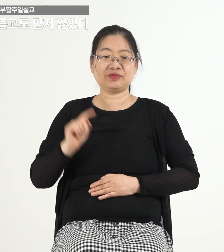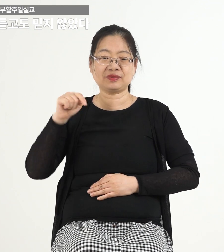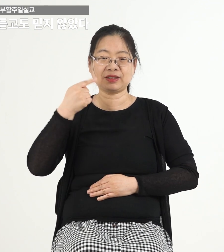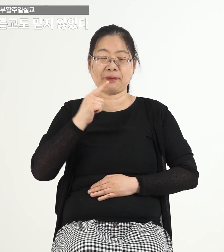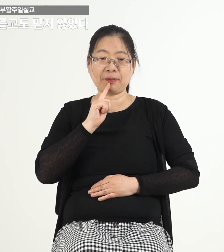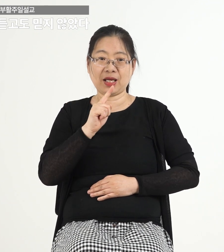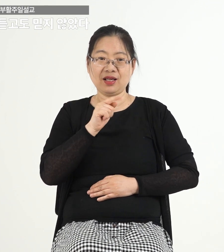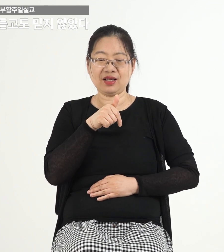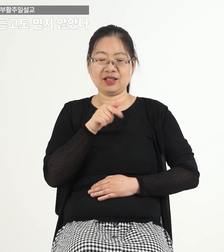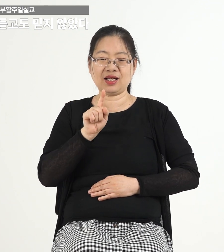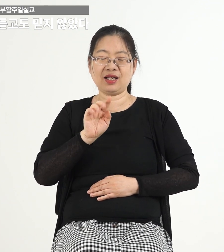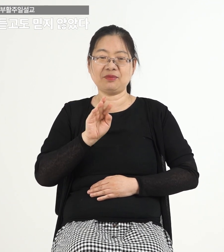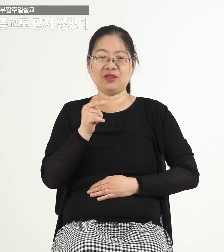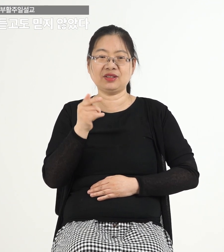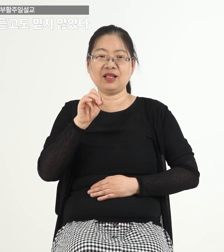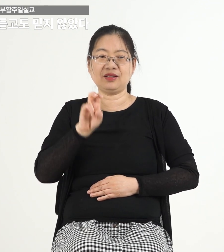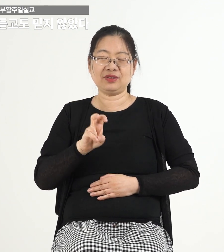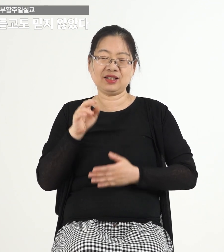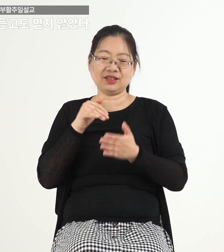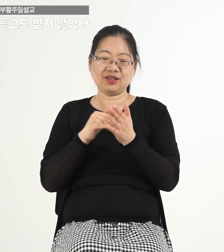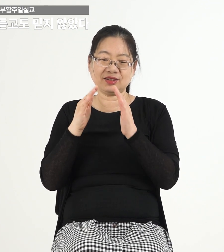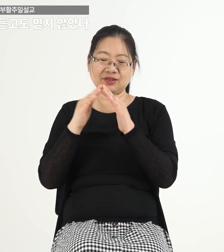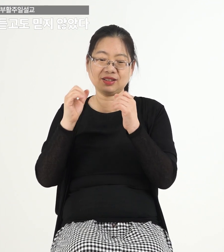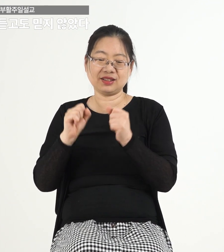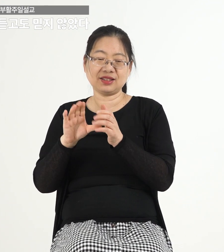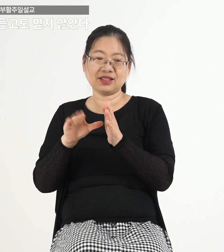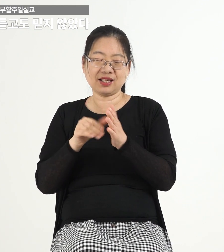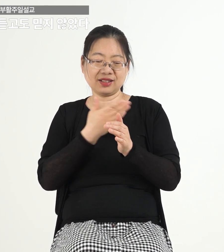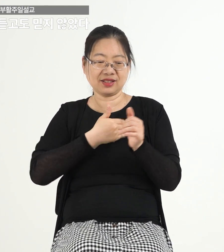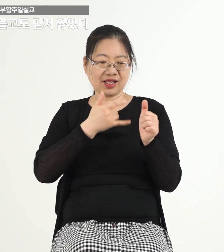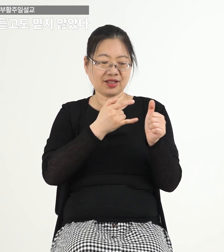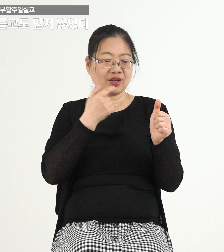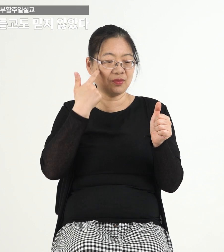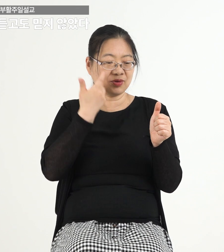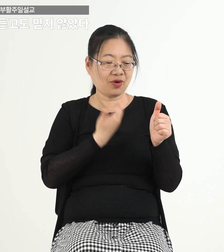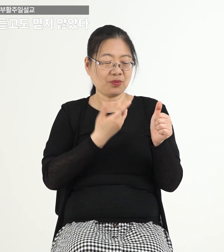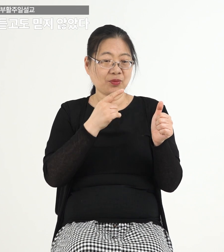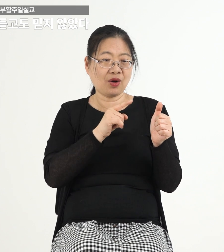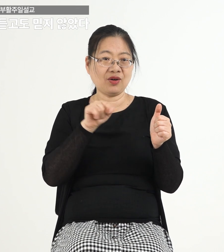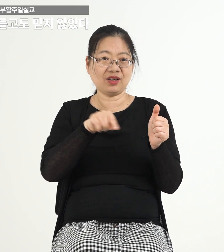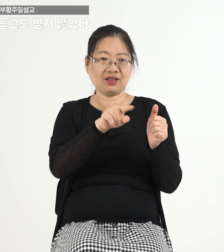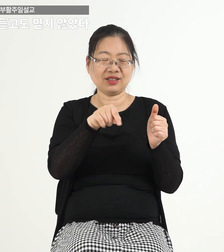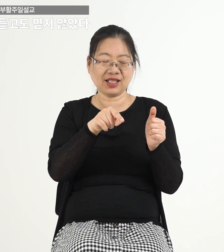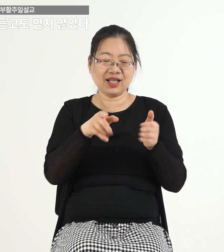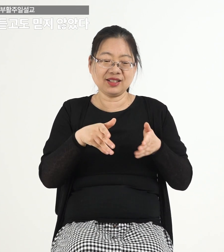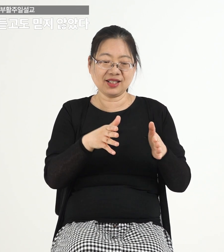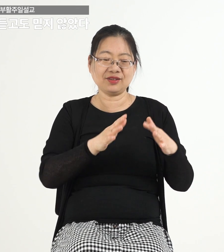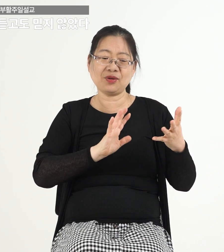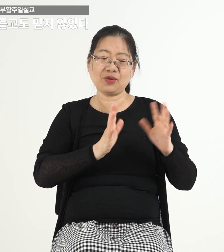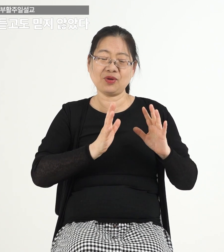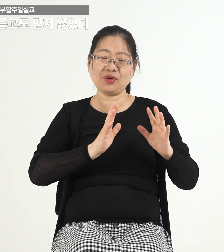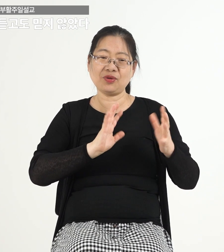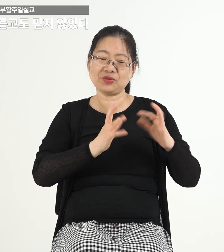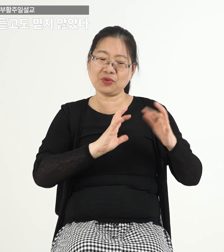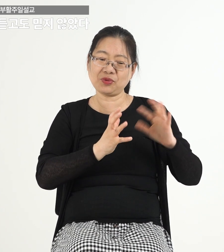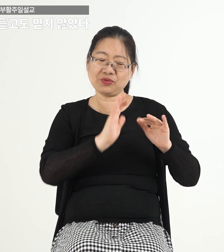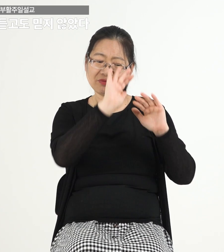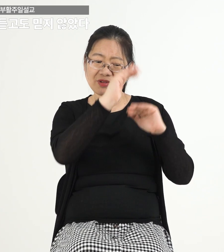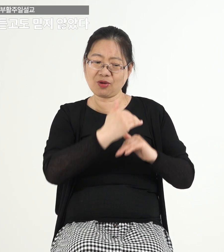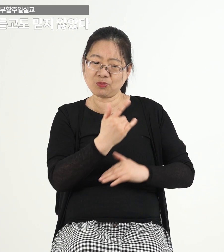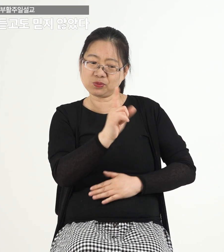이르러 집에 계실새 제자들에게 물으시되 너희가 길에서 서로 토론한 것이 무엇이냐